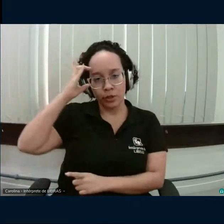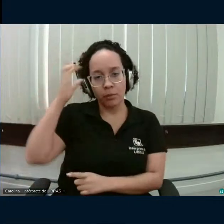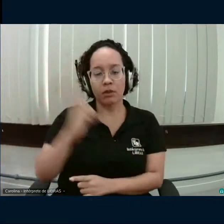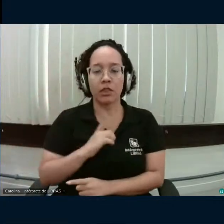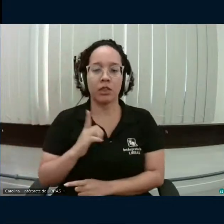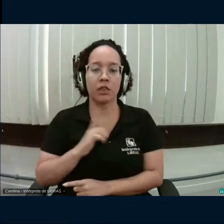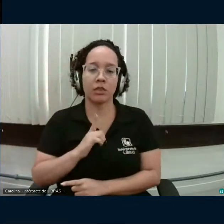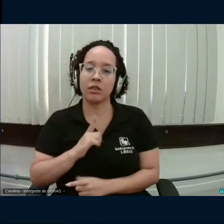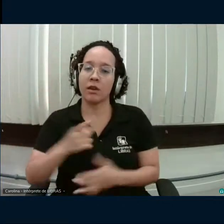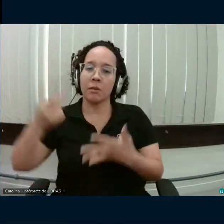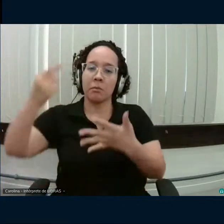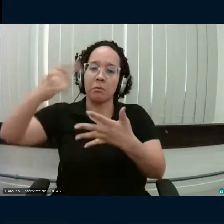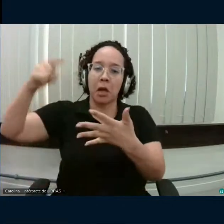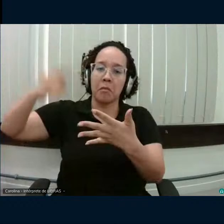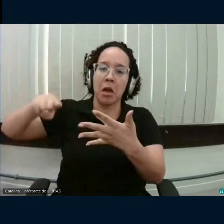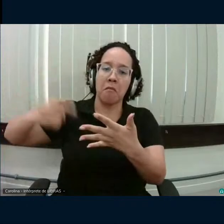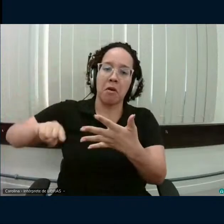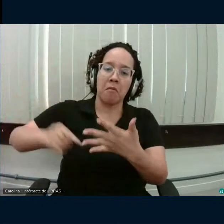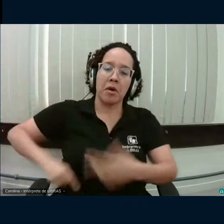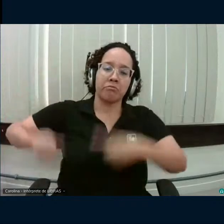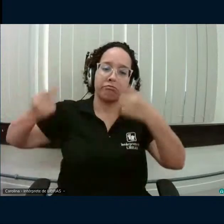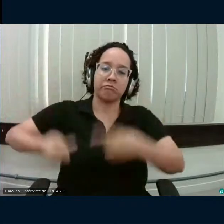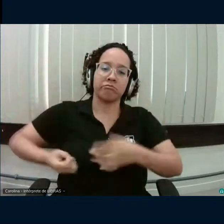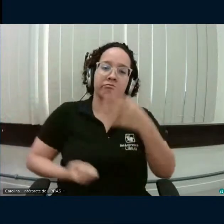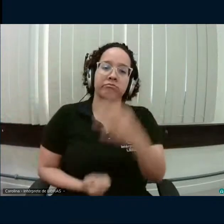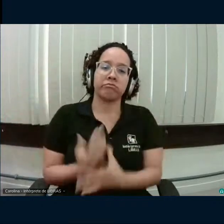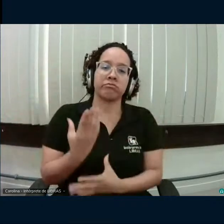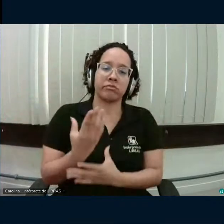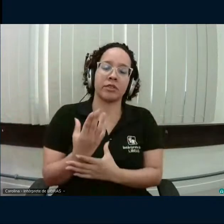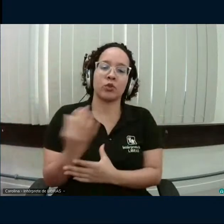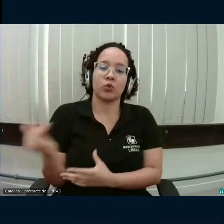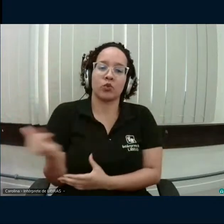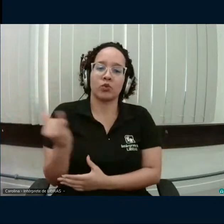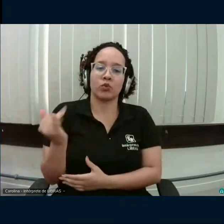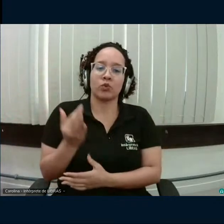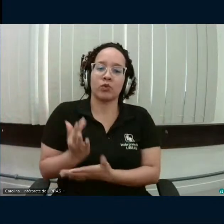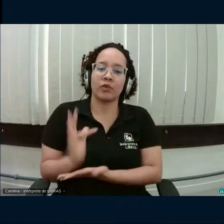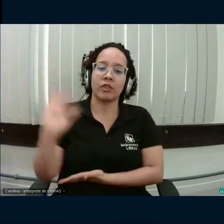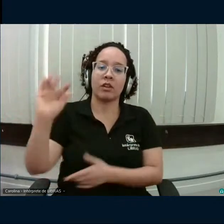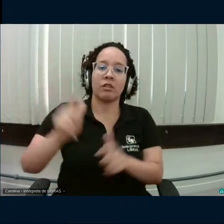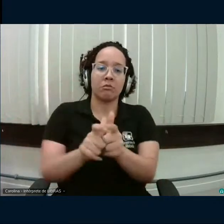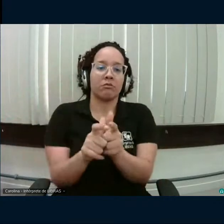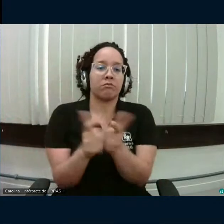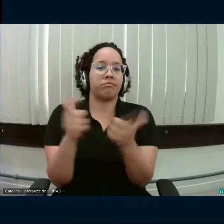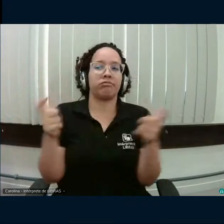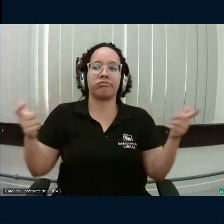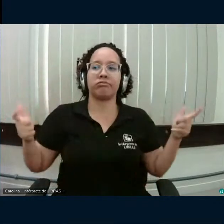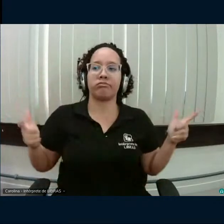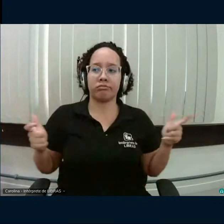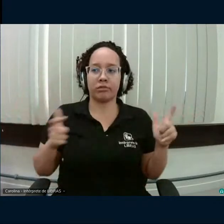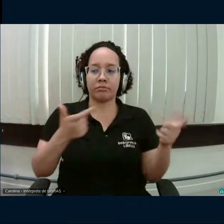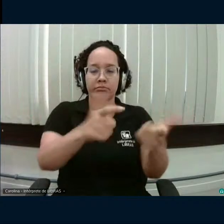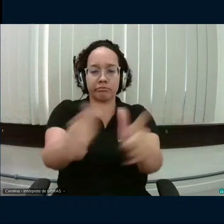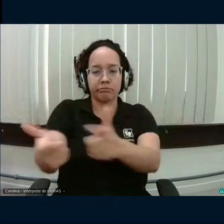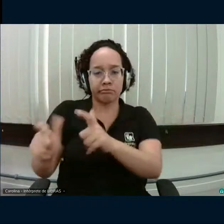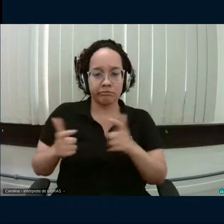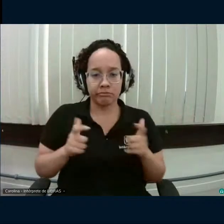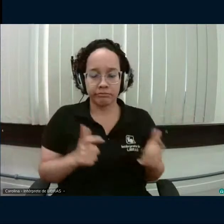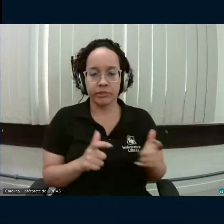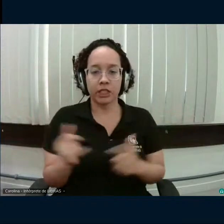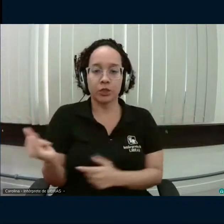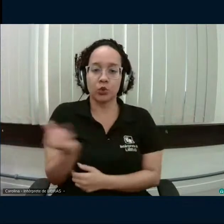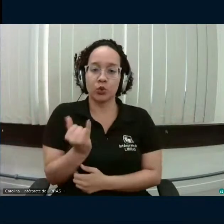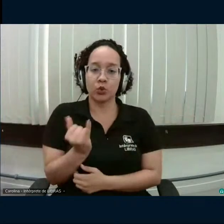políticas. Uma delas é a criação dos institutos federais, a expansão, a denominação